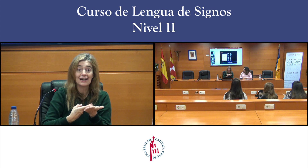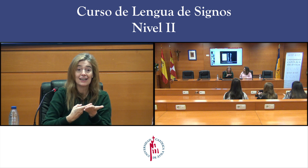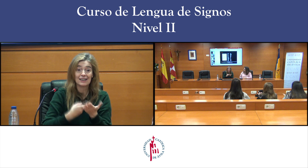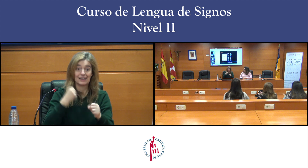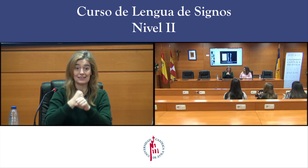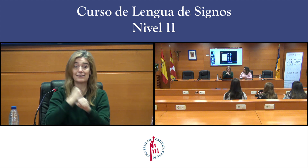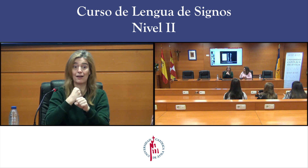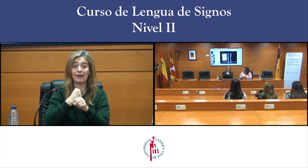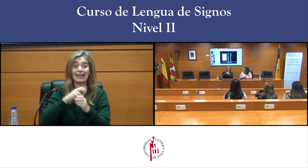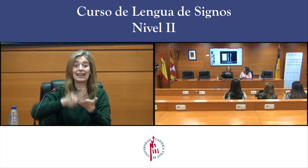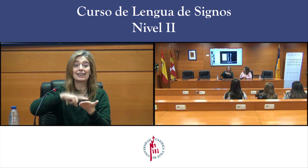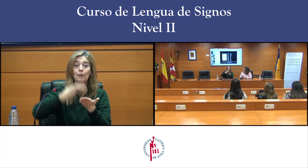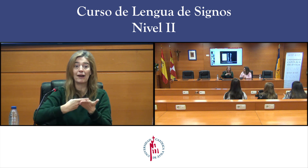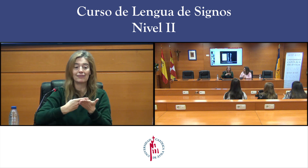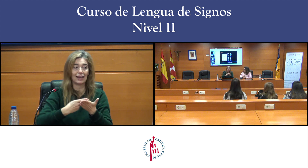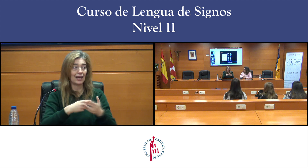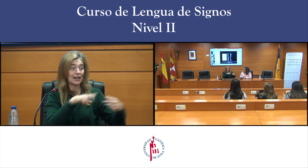el intérprete cuando trabaja